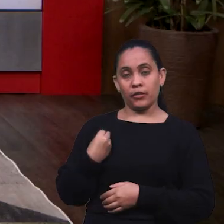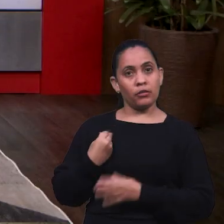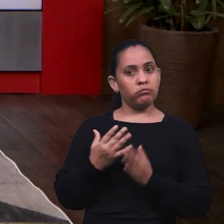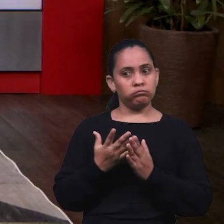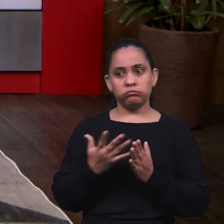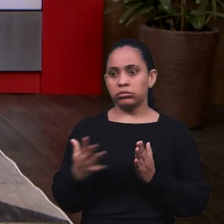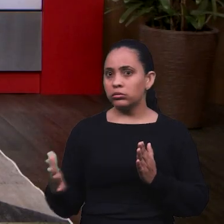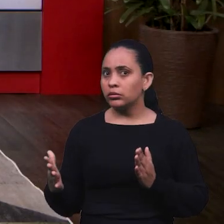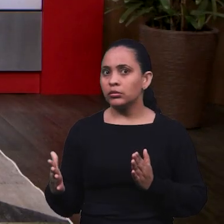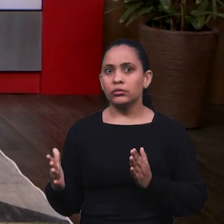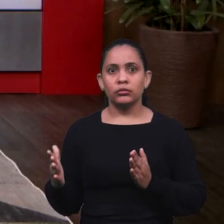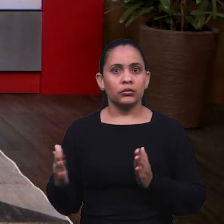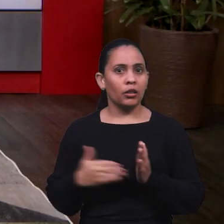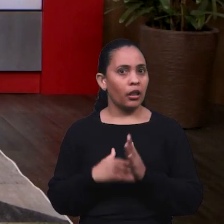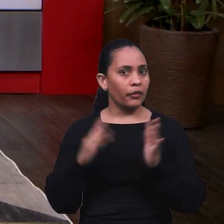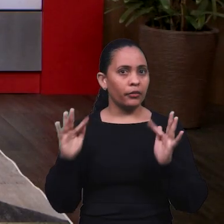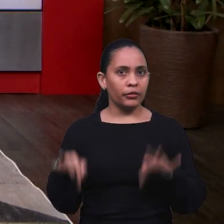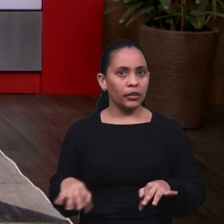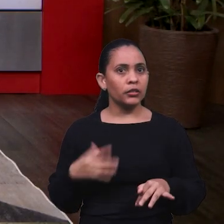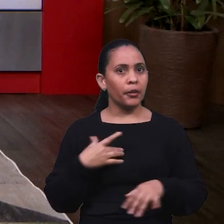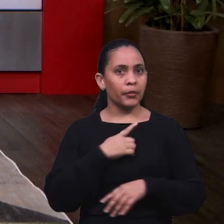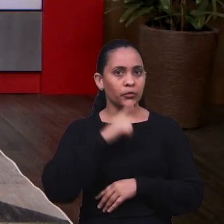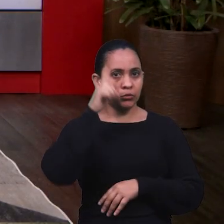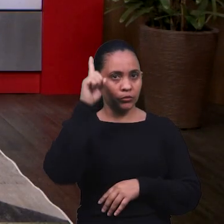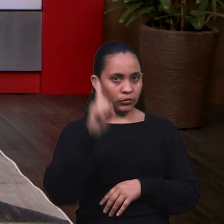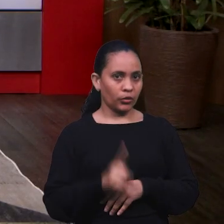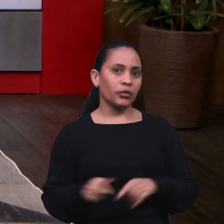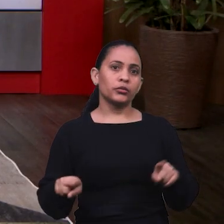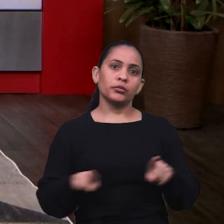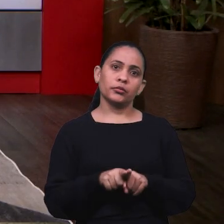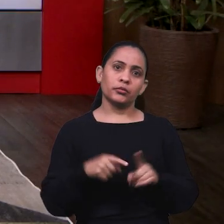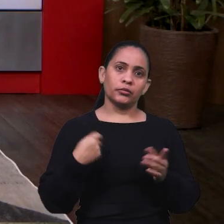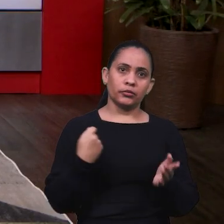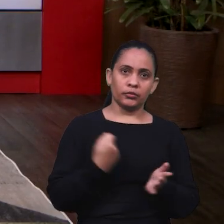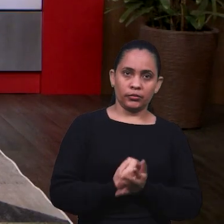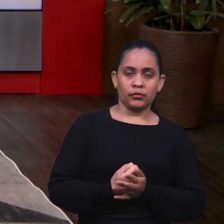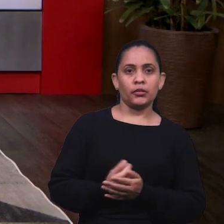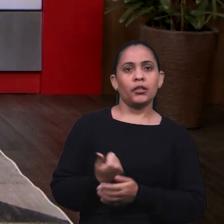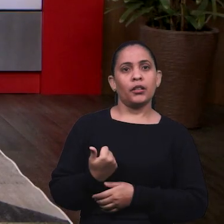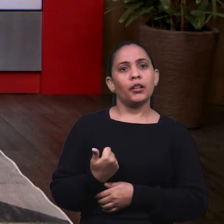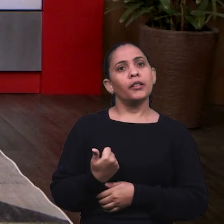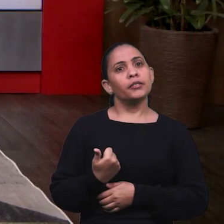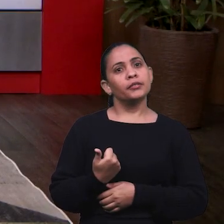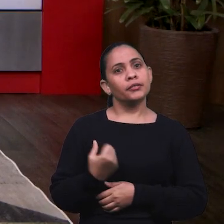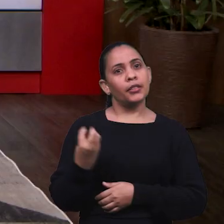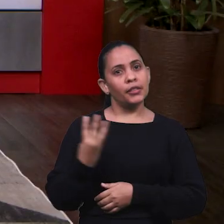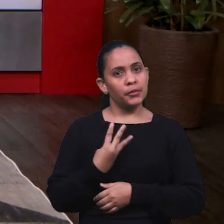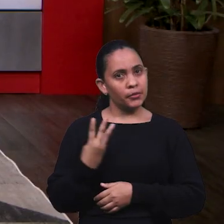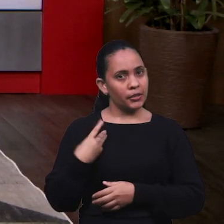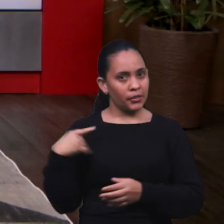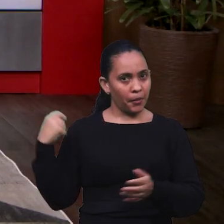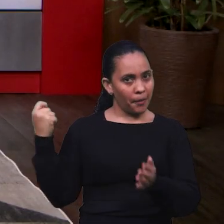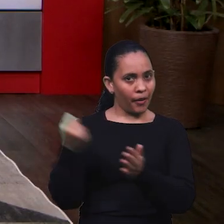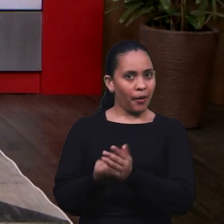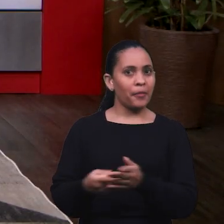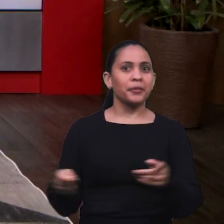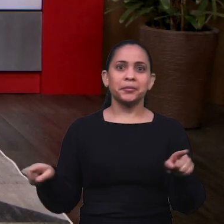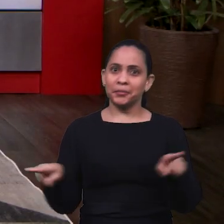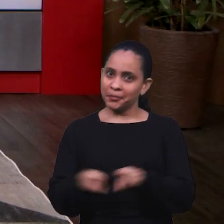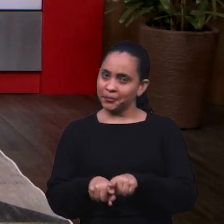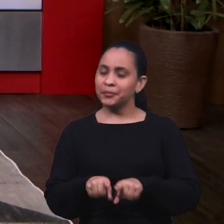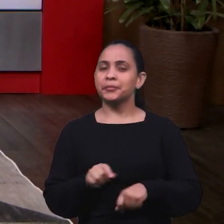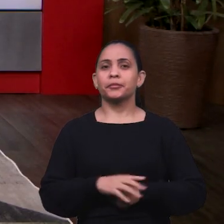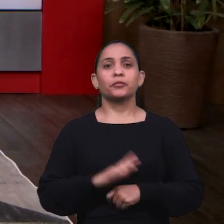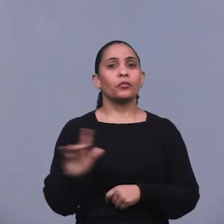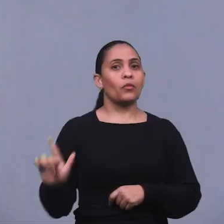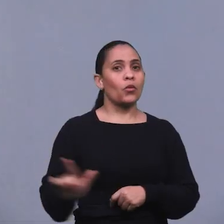toda, e ela também dá direito a 13º, e ainda deixa o benefício como de pensão por morte.